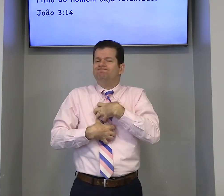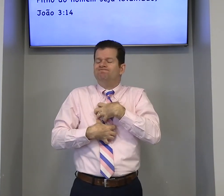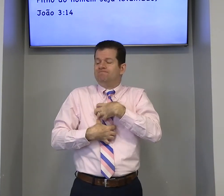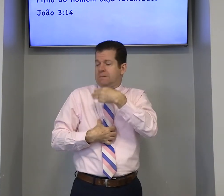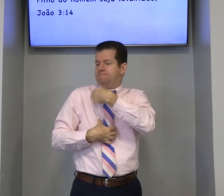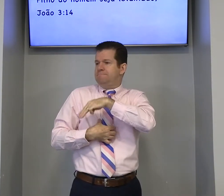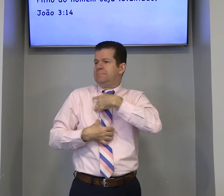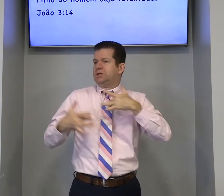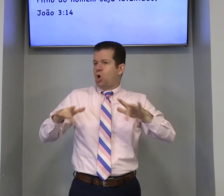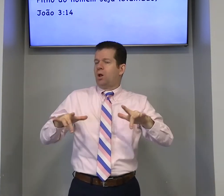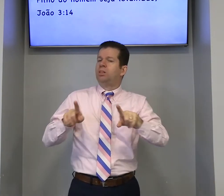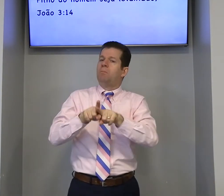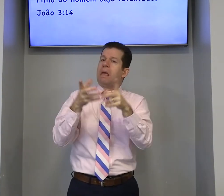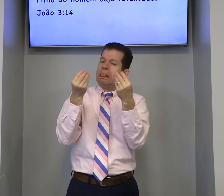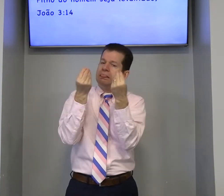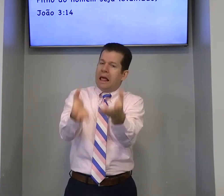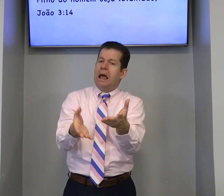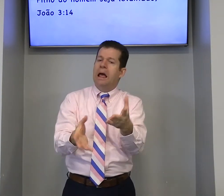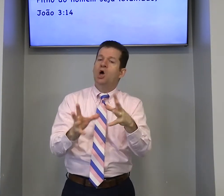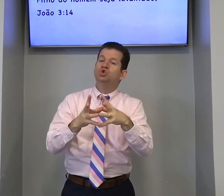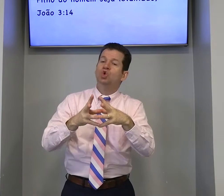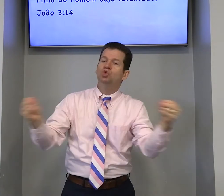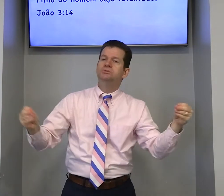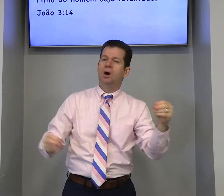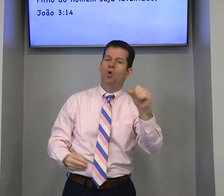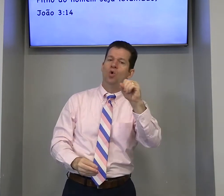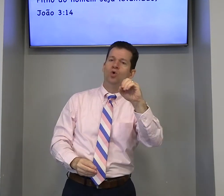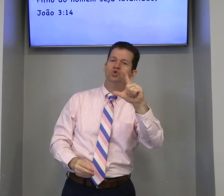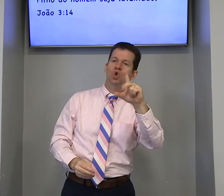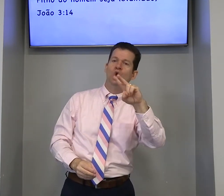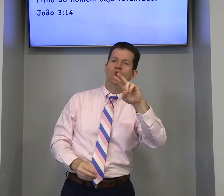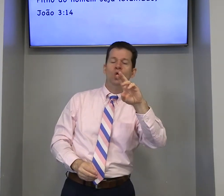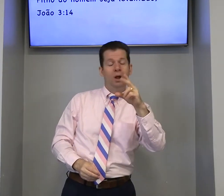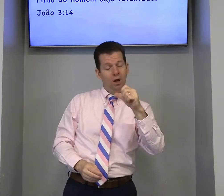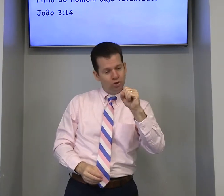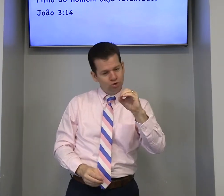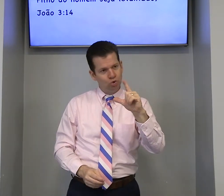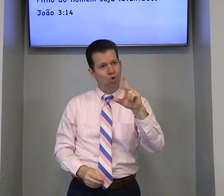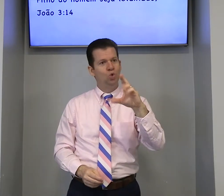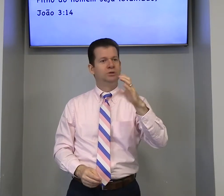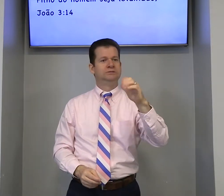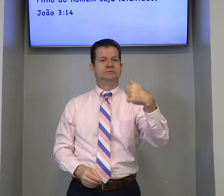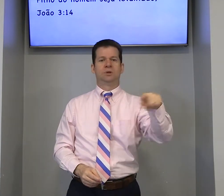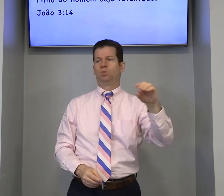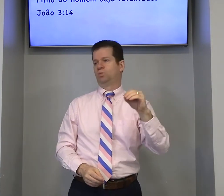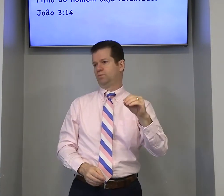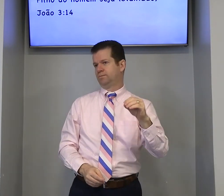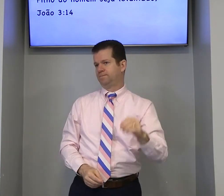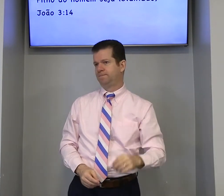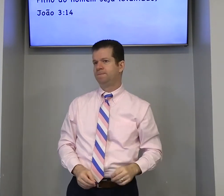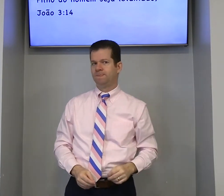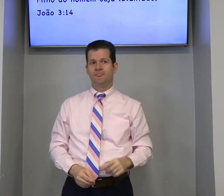Tem consequência, mas Deus tem misericórdia. E Deus deu uma